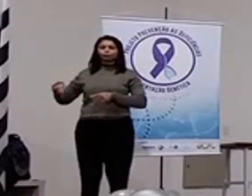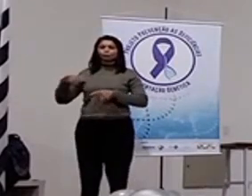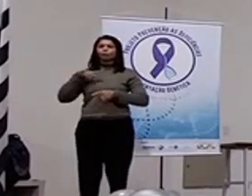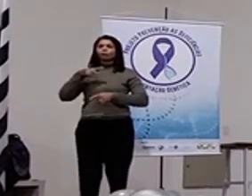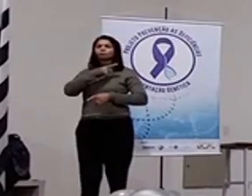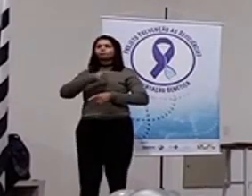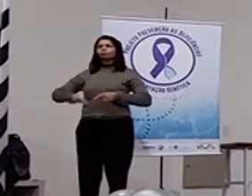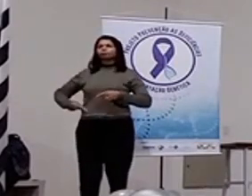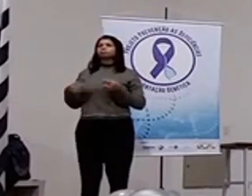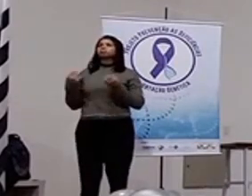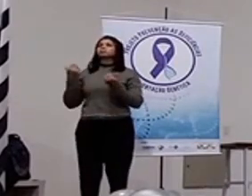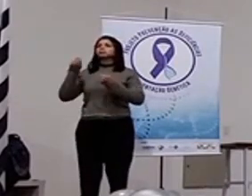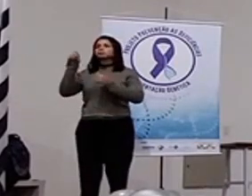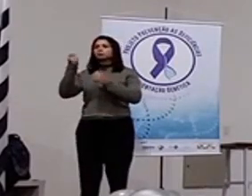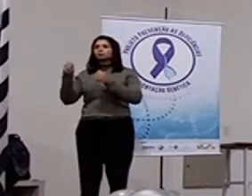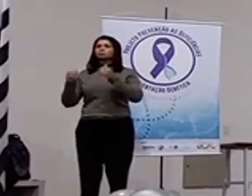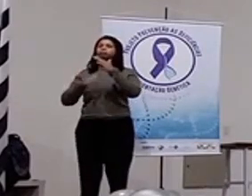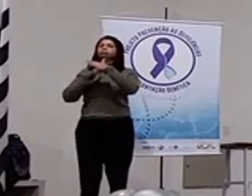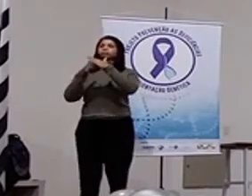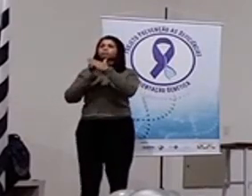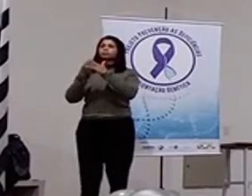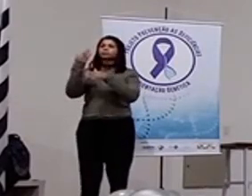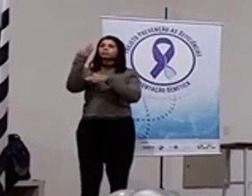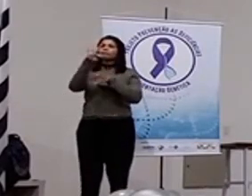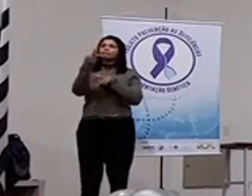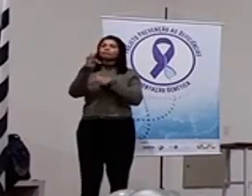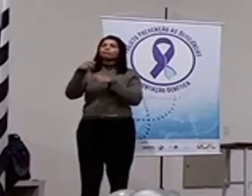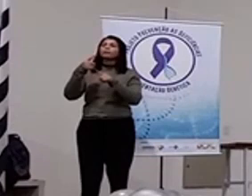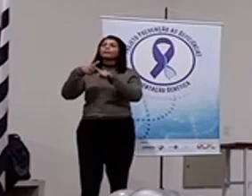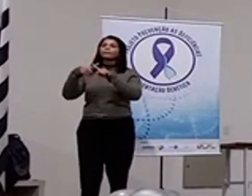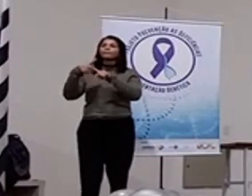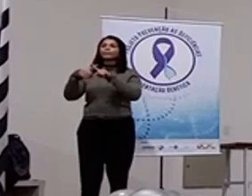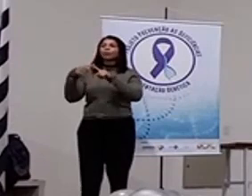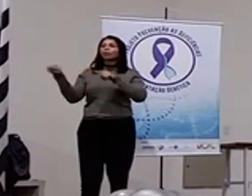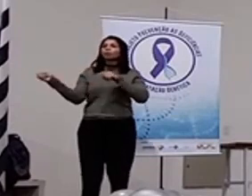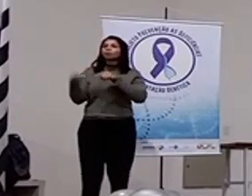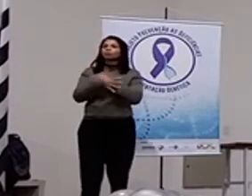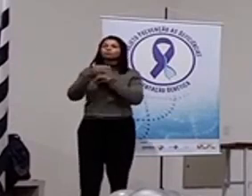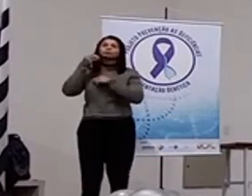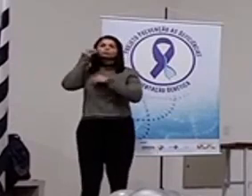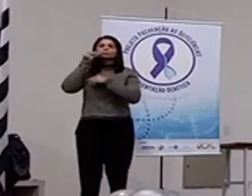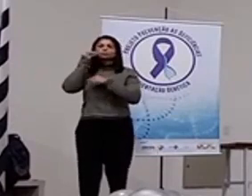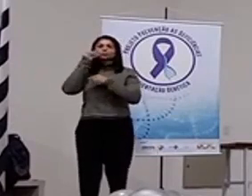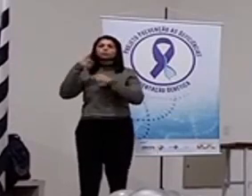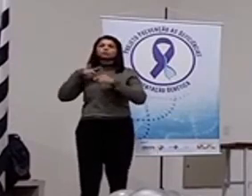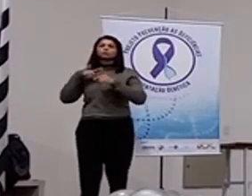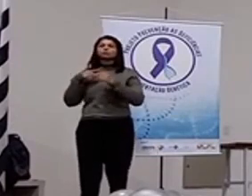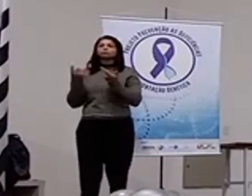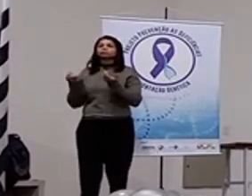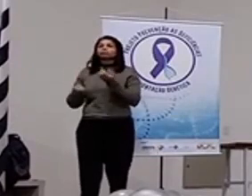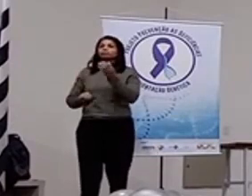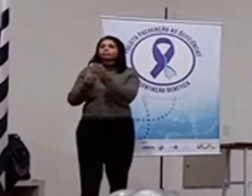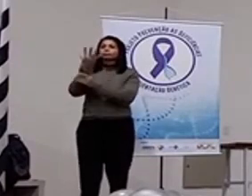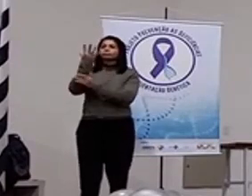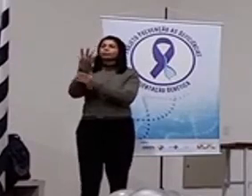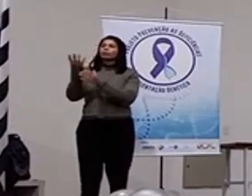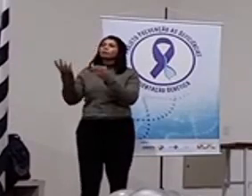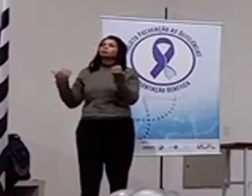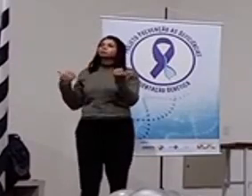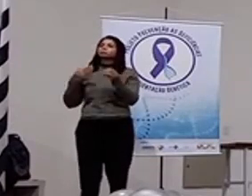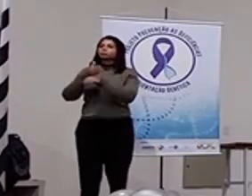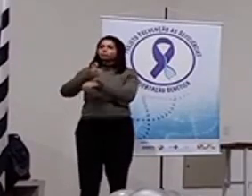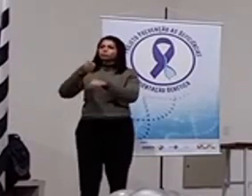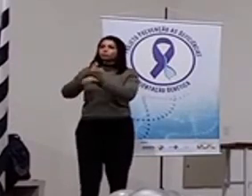comunidade francana, pois novas realidades são construídas para as pessoas com deficiência com a participação de todos.